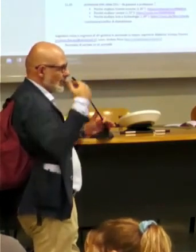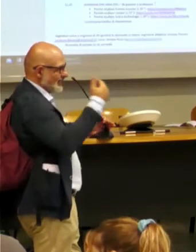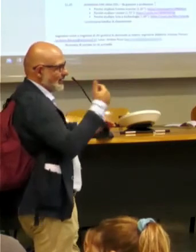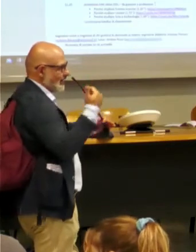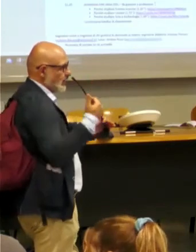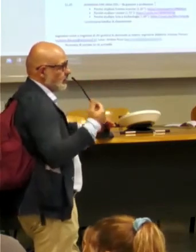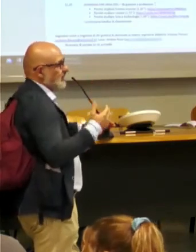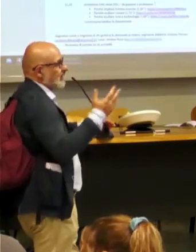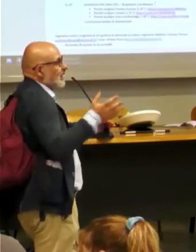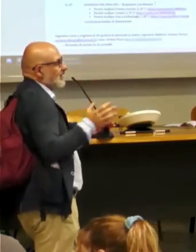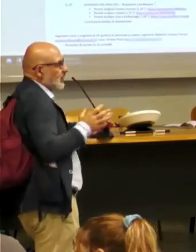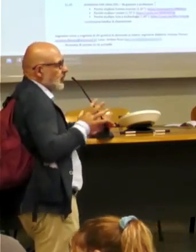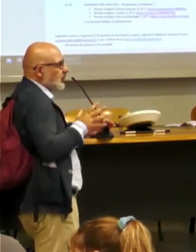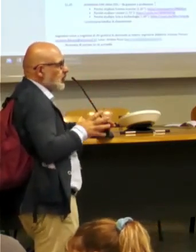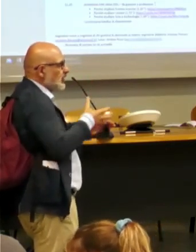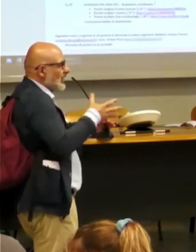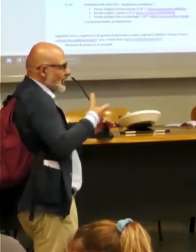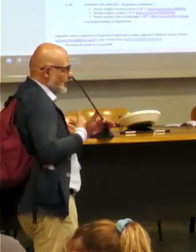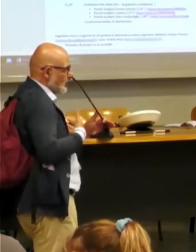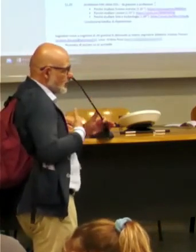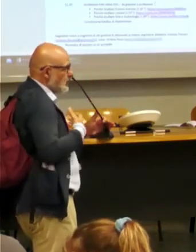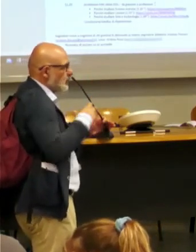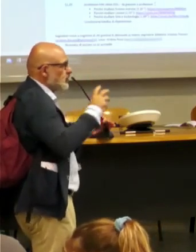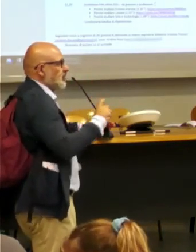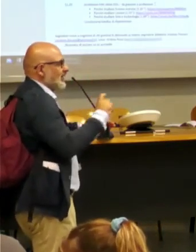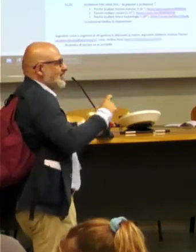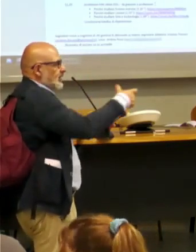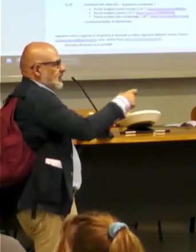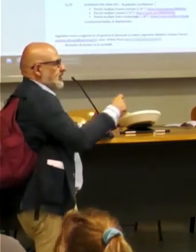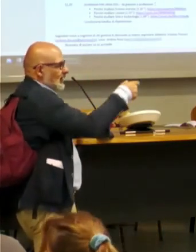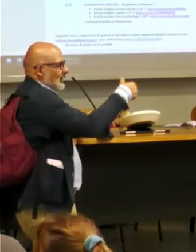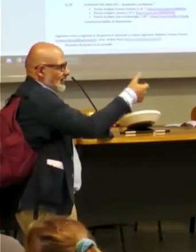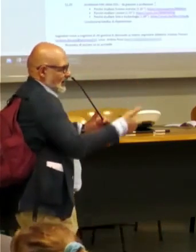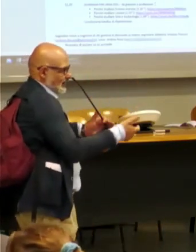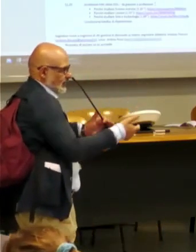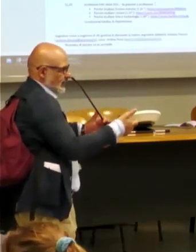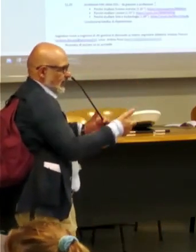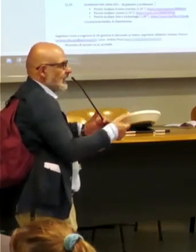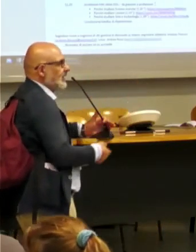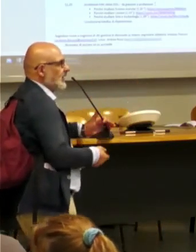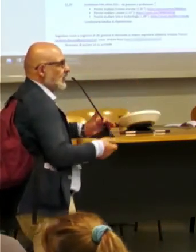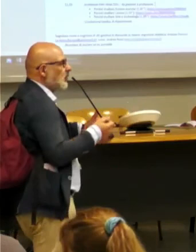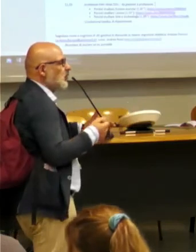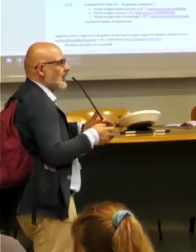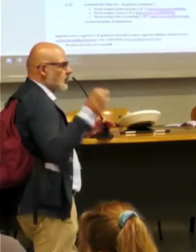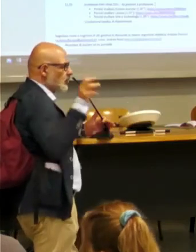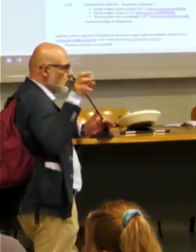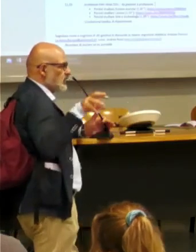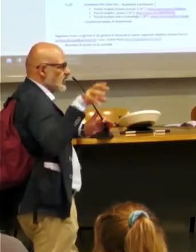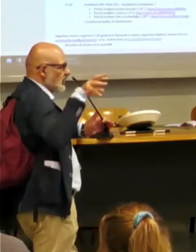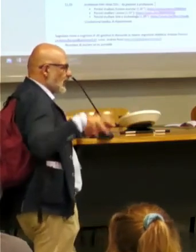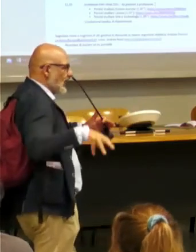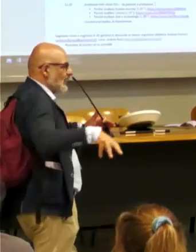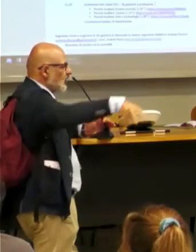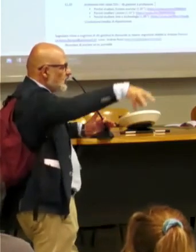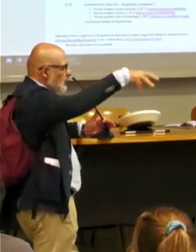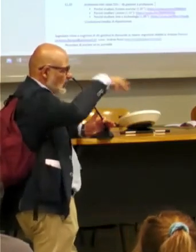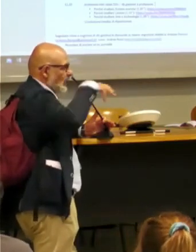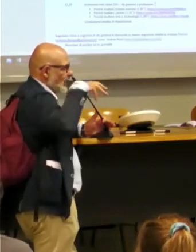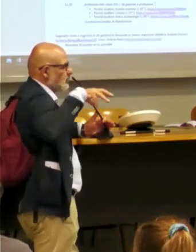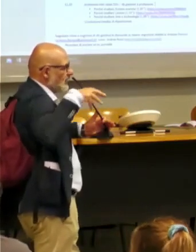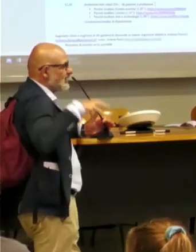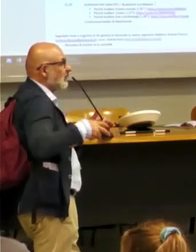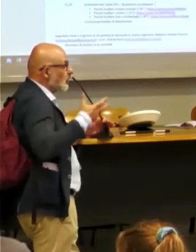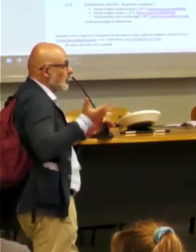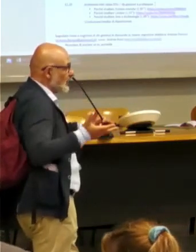sono dei salti grossi. Poi, siccome ognuno sceglie il proprio percorso, può darsi che ci siano delle integrazioni da fare. Comunque, il nostro